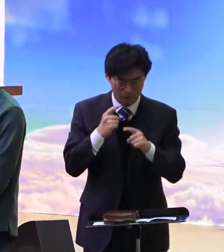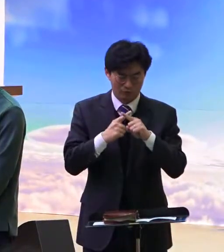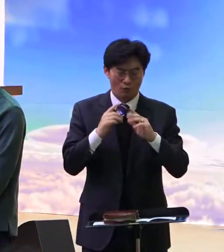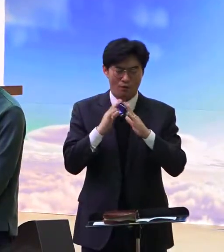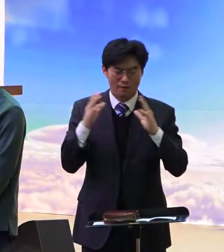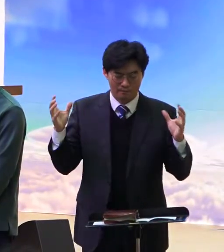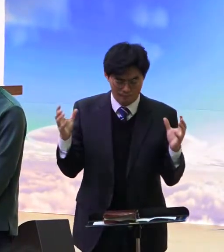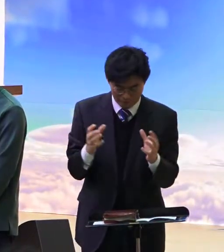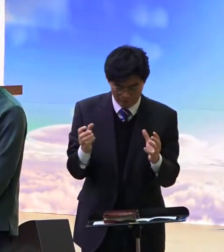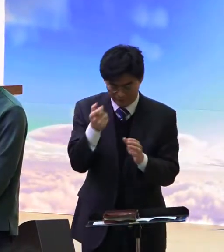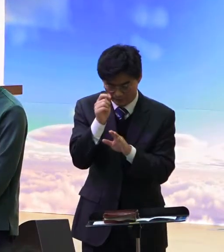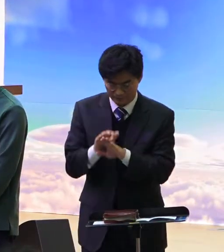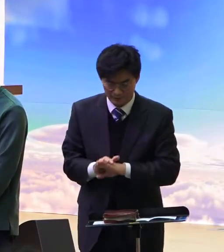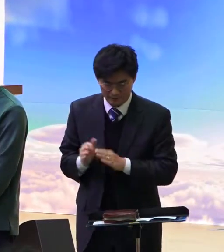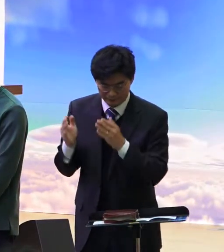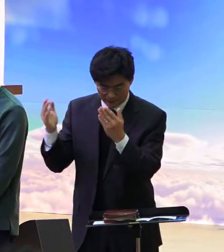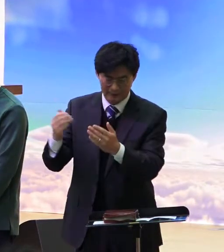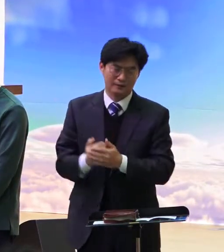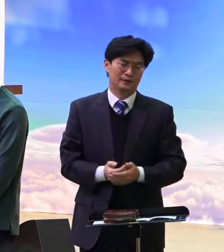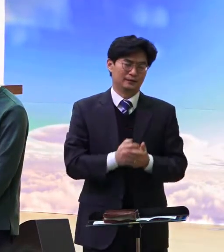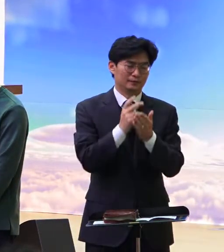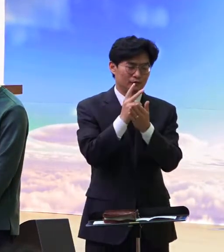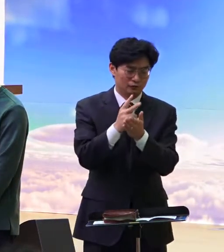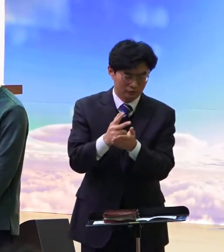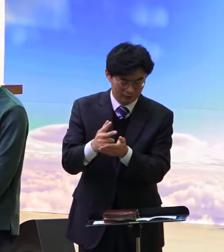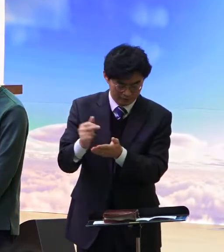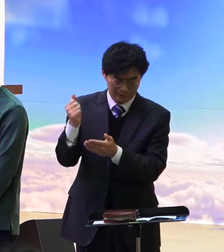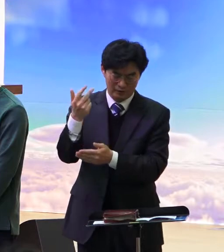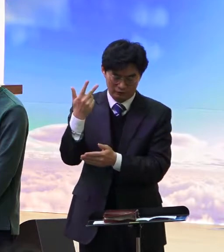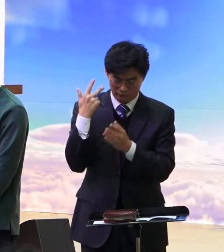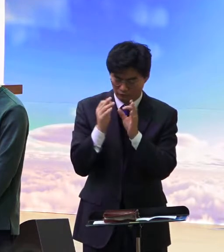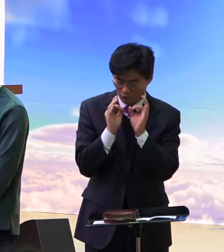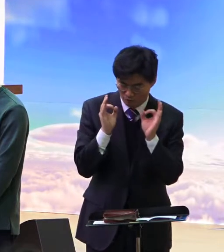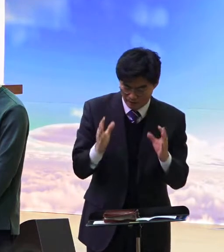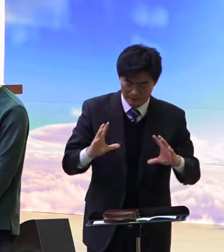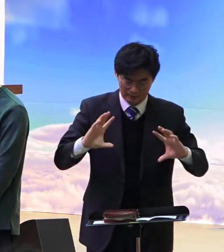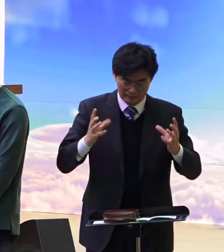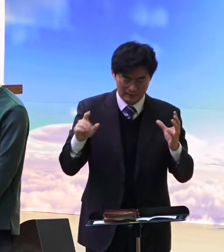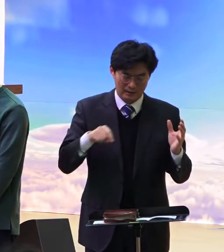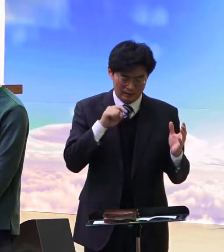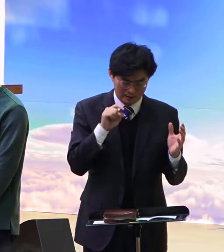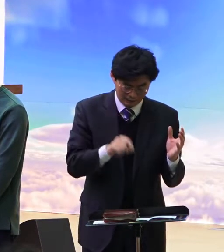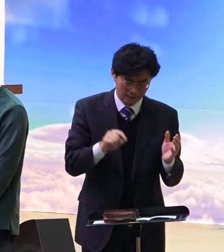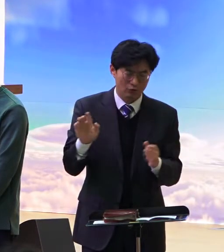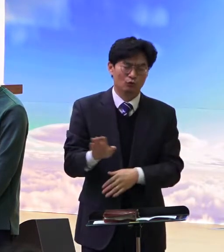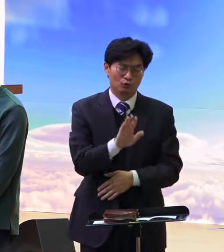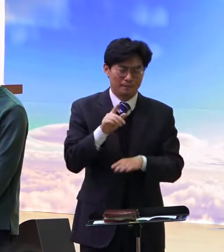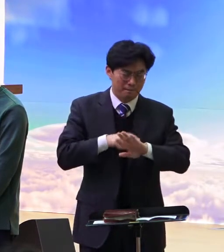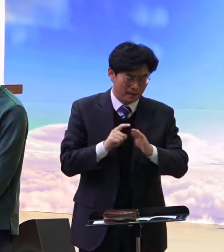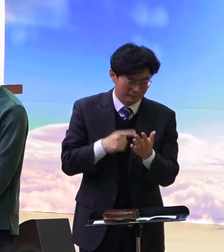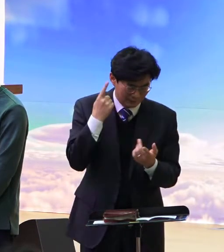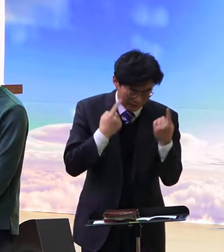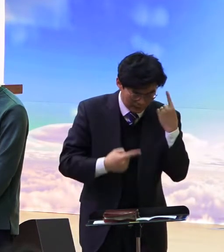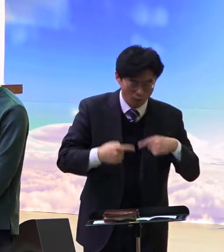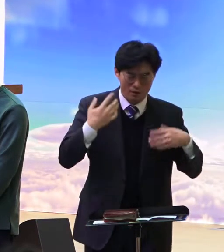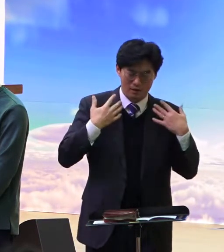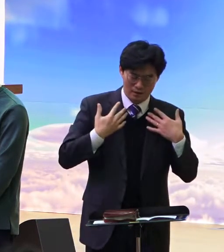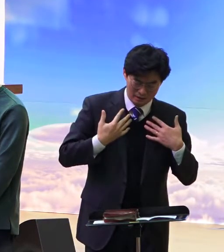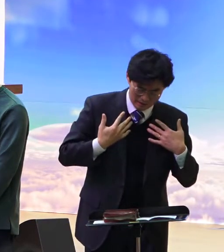올라와 예배합니다. 주님, 한 주간 세상에서 우리의 영이 상하고 지친 모습으로